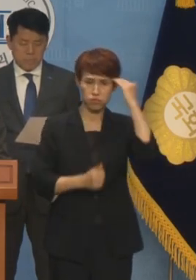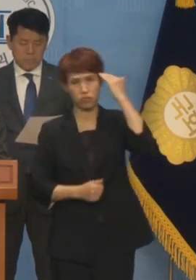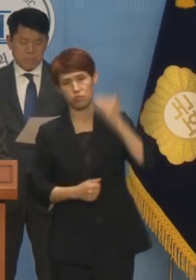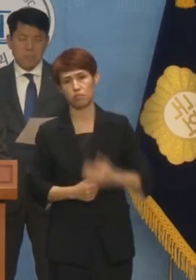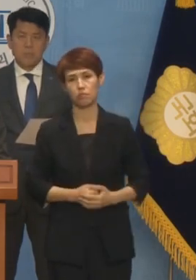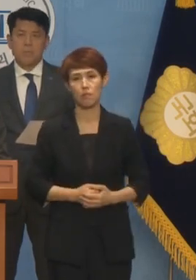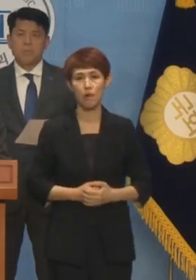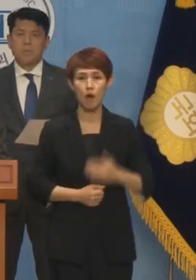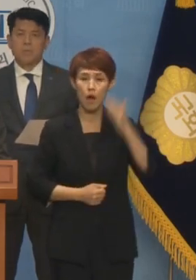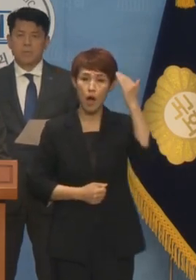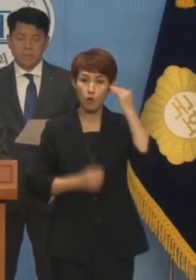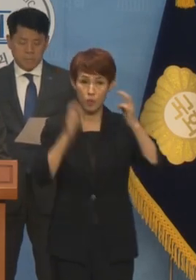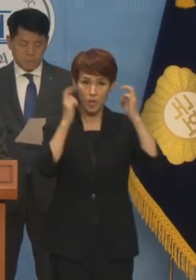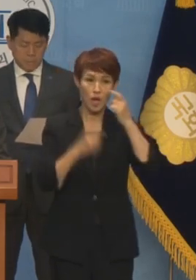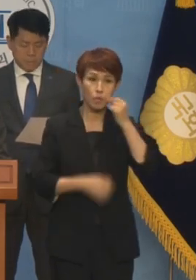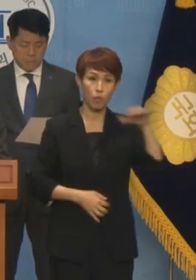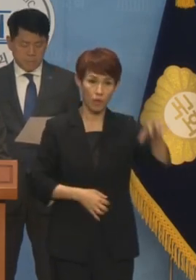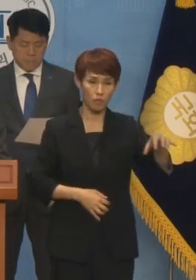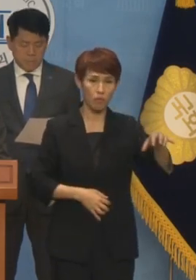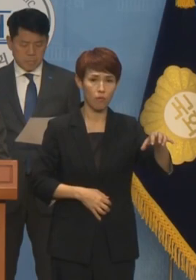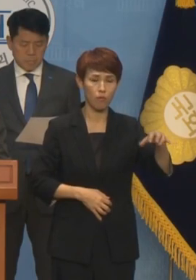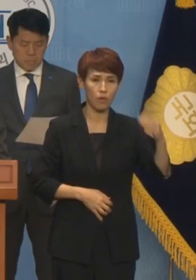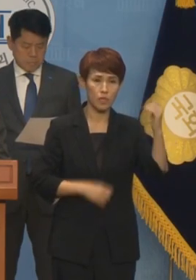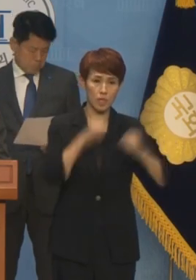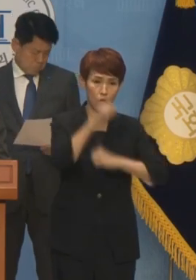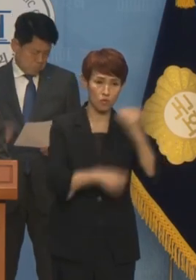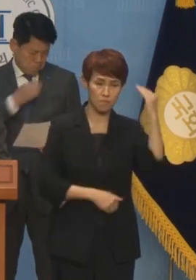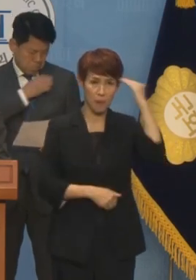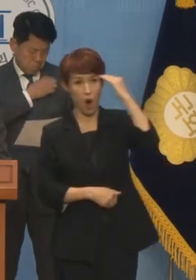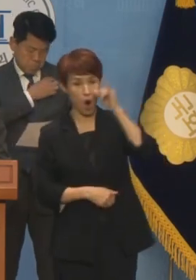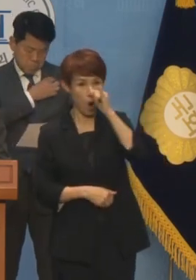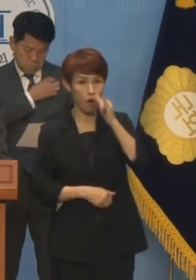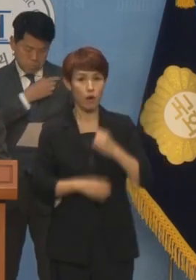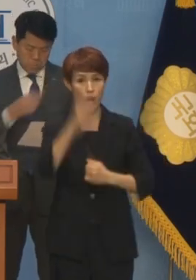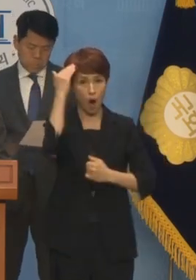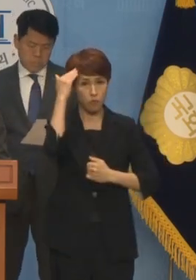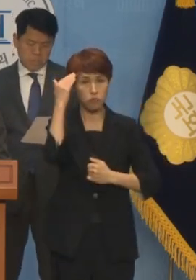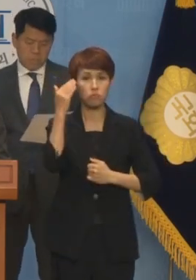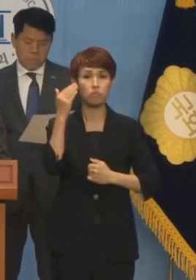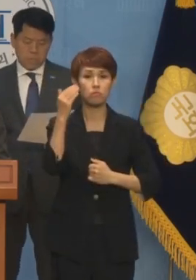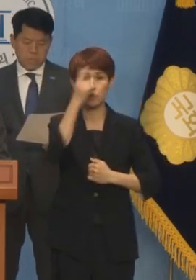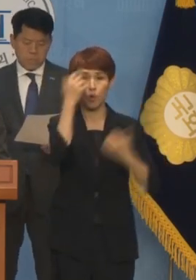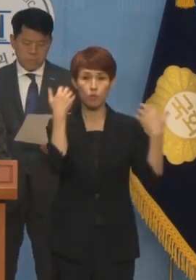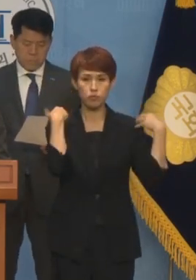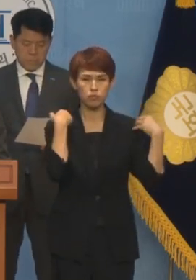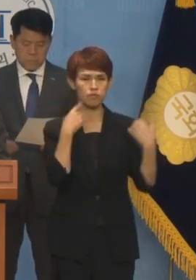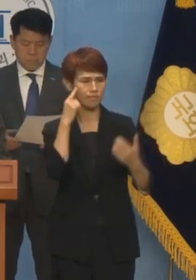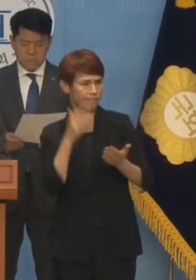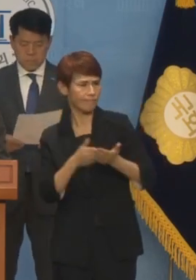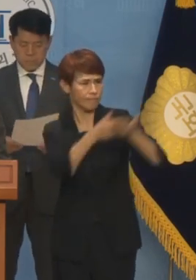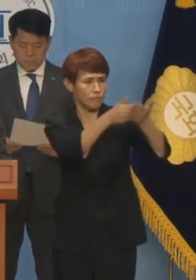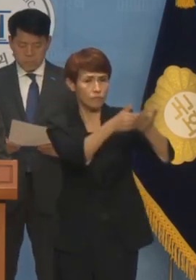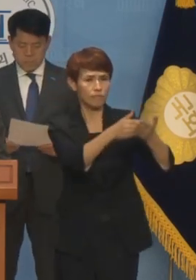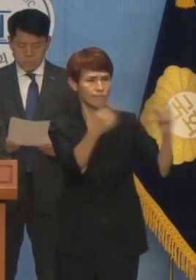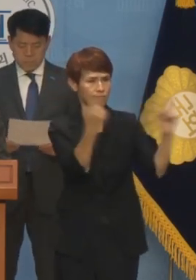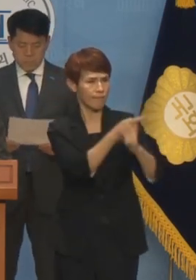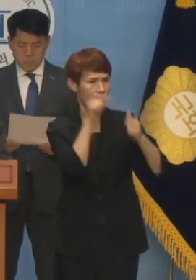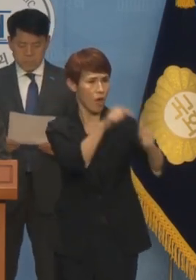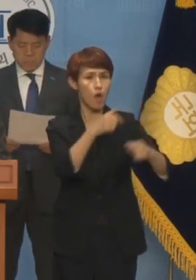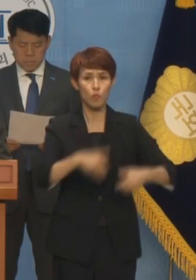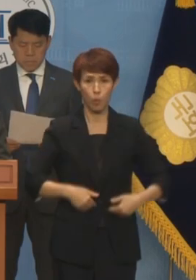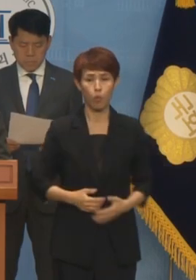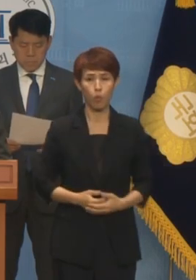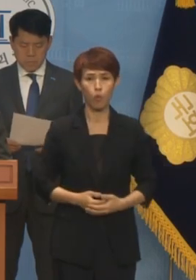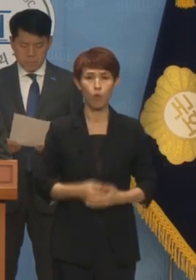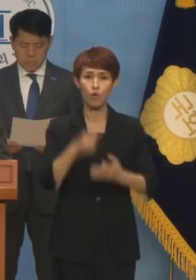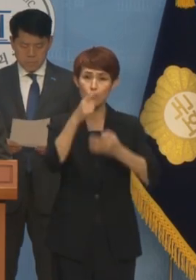기업이 해당 국가에서 그런 일을 당하면 한국 정부는 당연히 항의하고 시정 조치를 요구해야 합니다. 윤석열